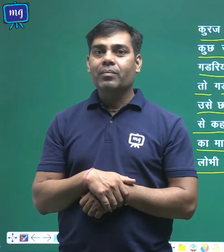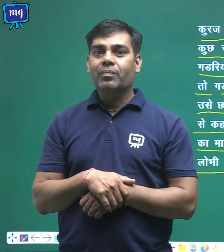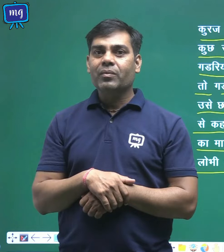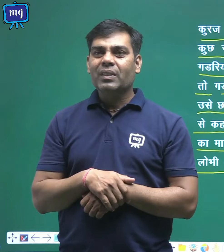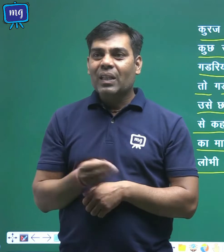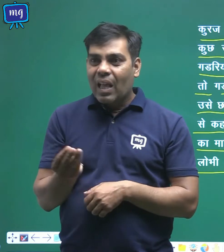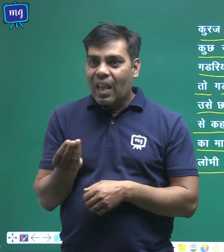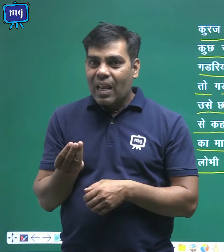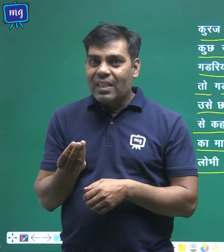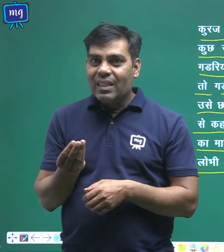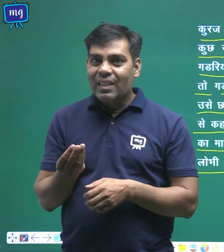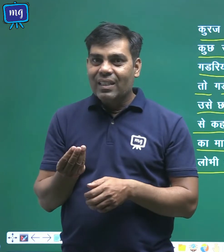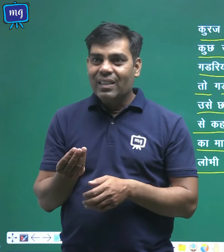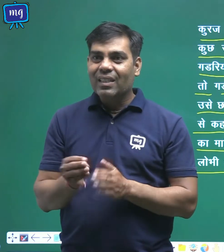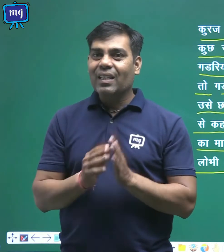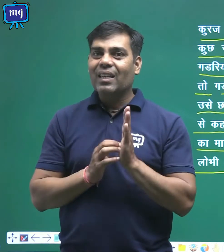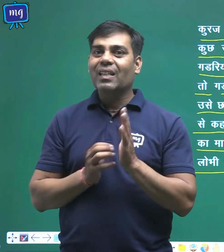लोभी था।